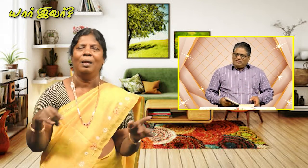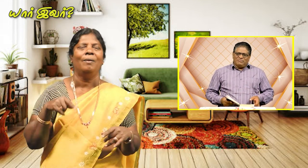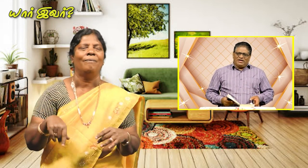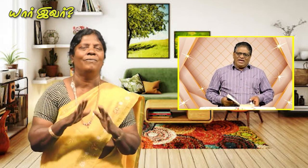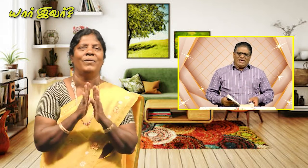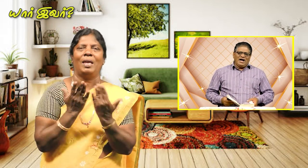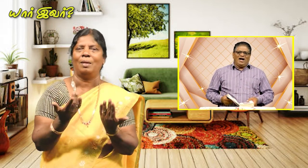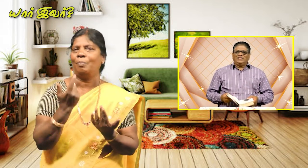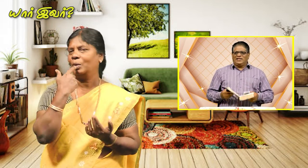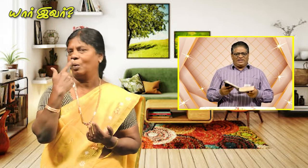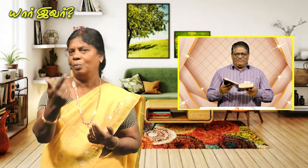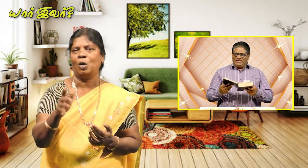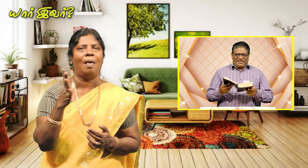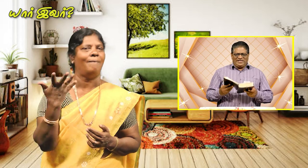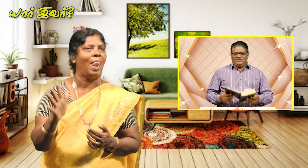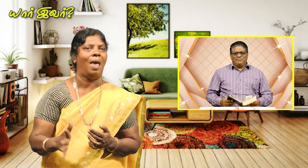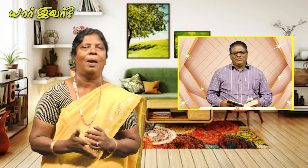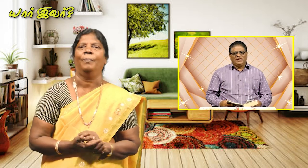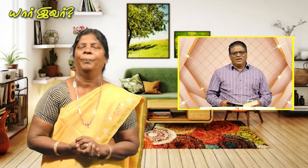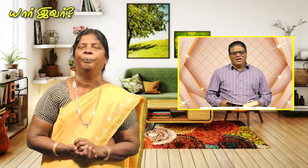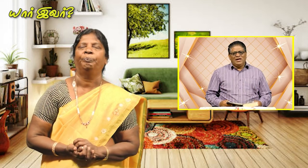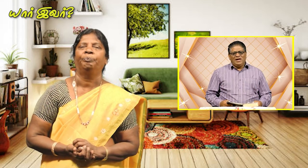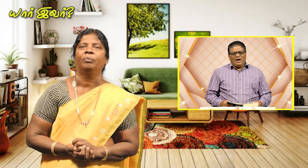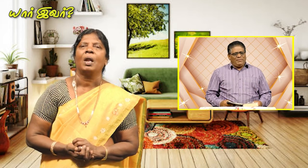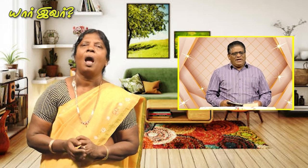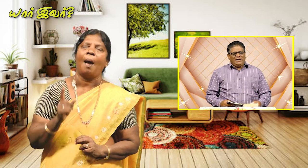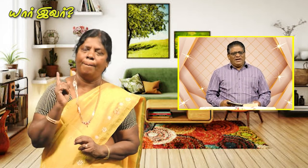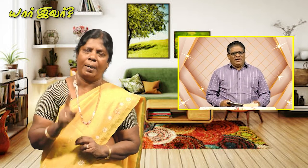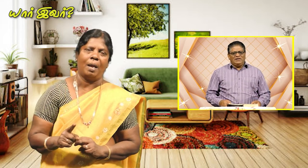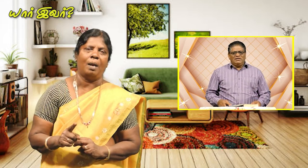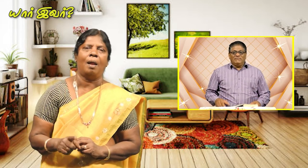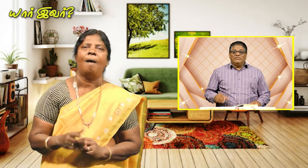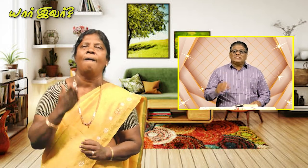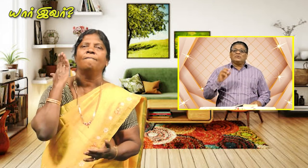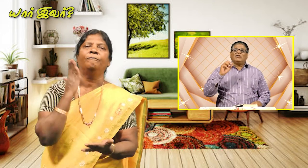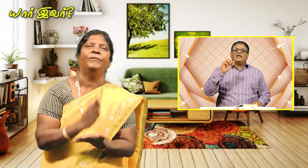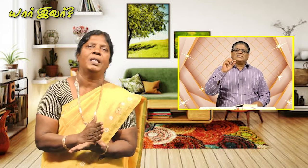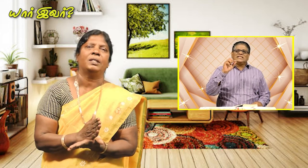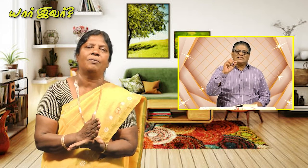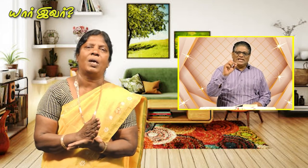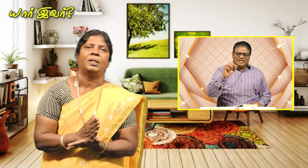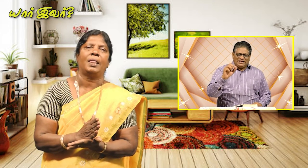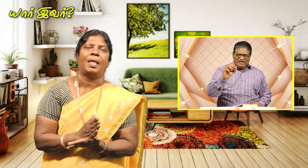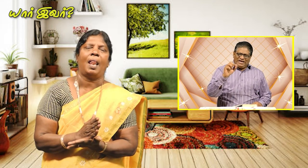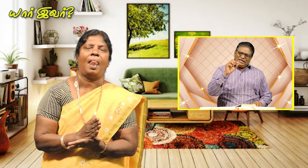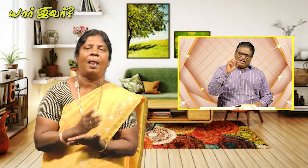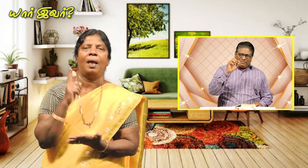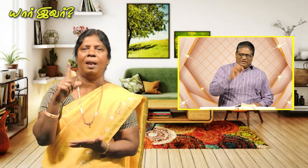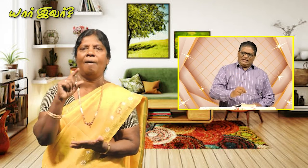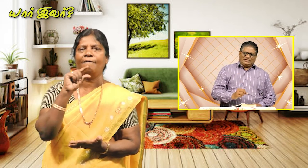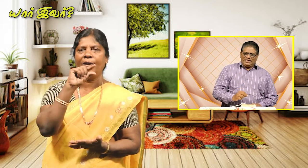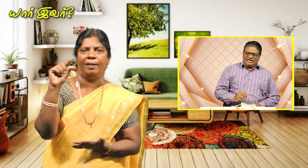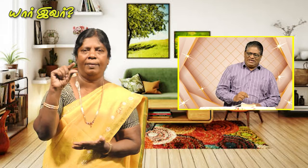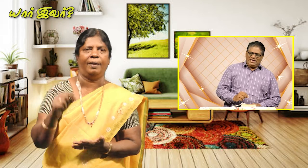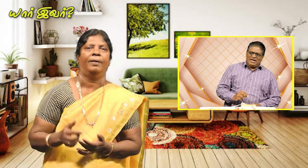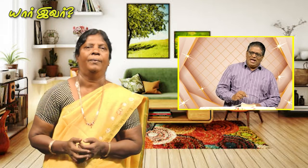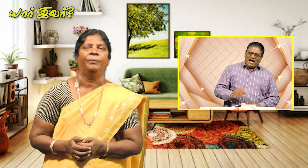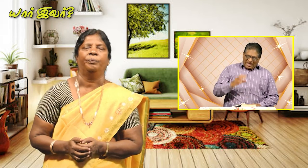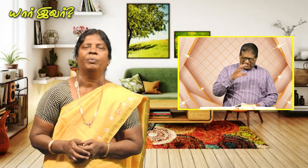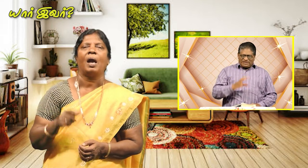இந்த திருமறை ஆதரிக்கவில்லை. அப்படியானால் விசுவாசித்தல் என்கிற